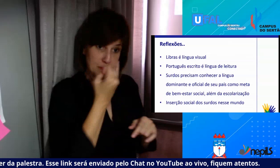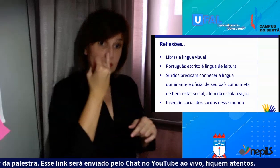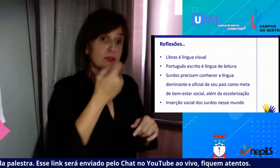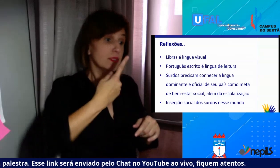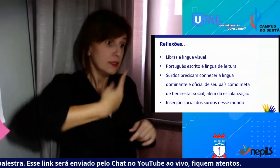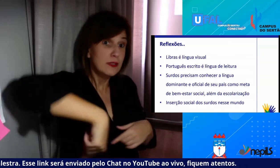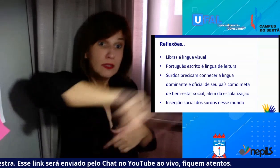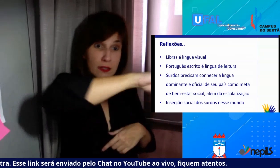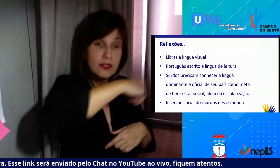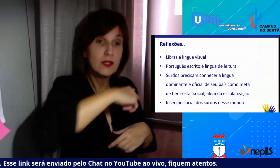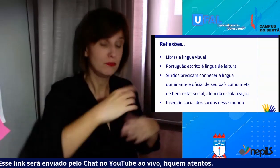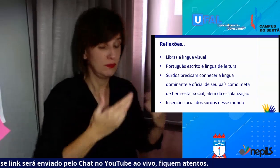seu país.